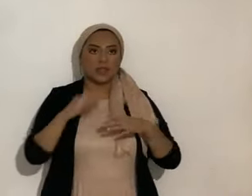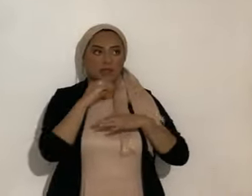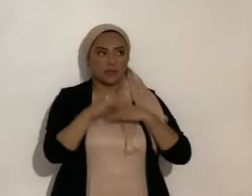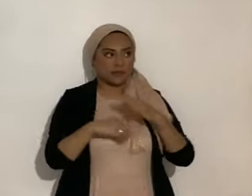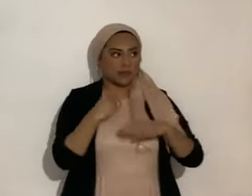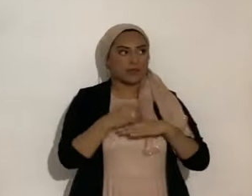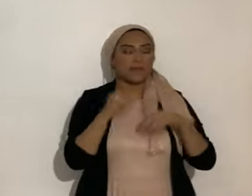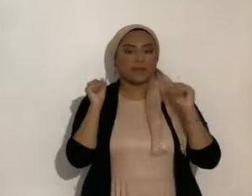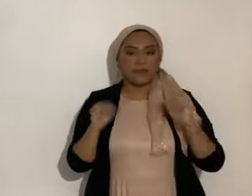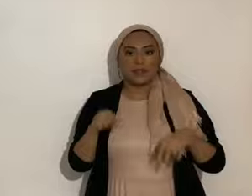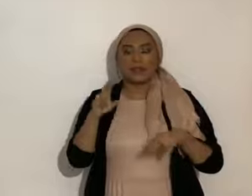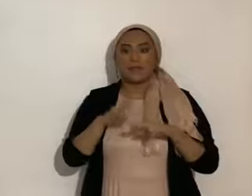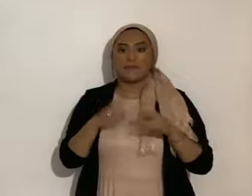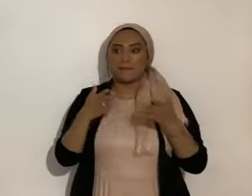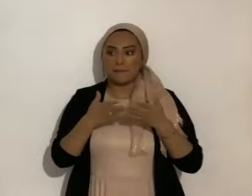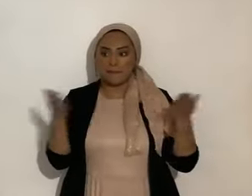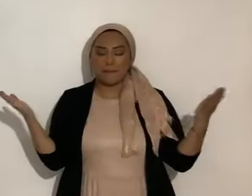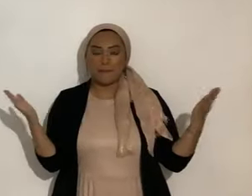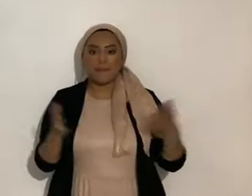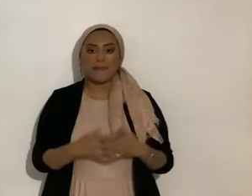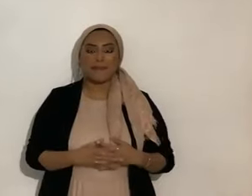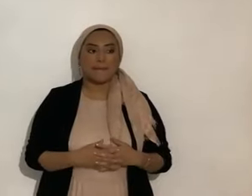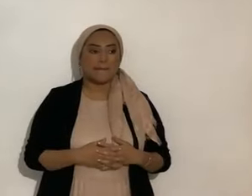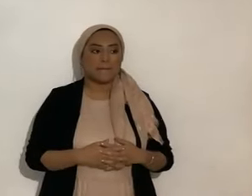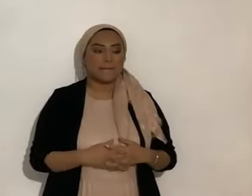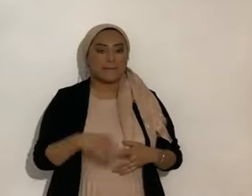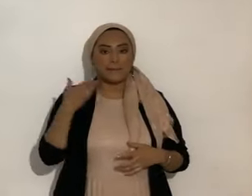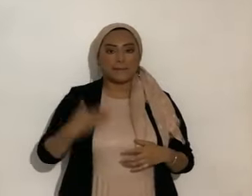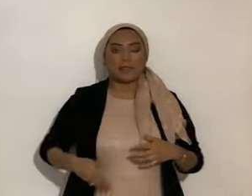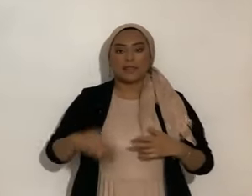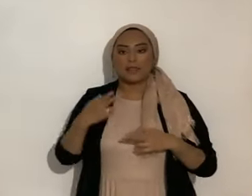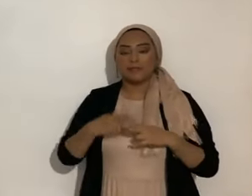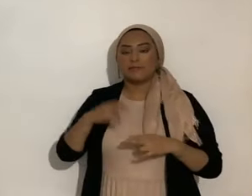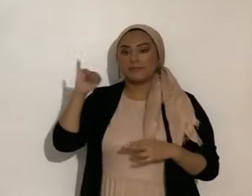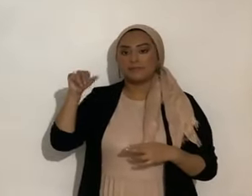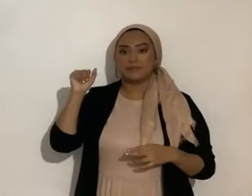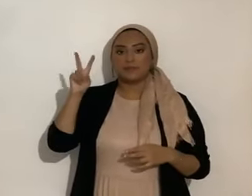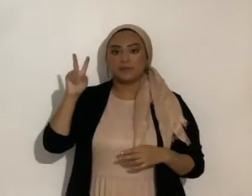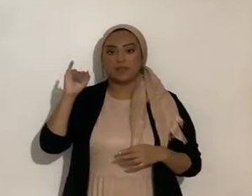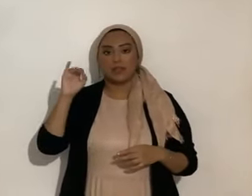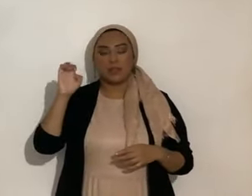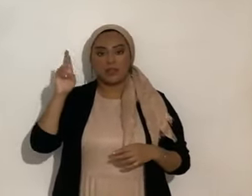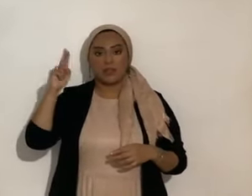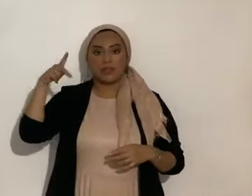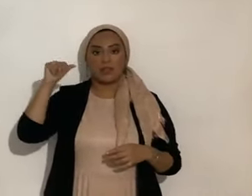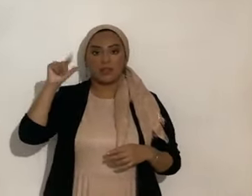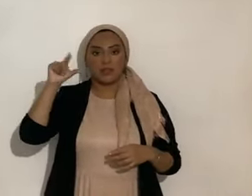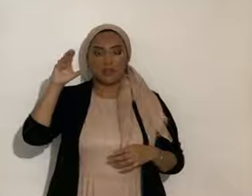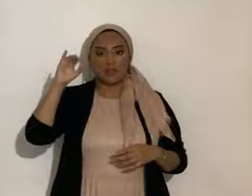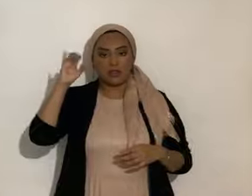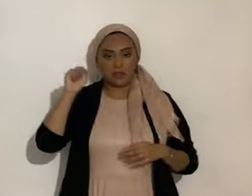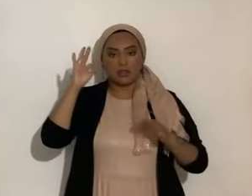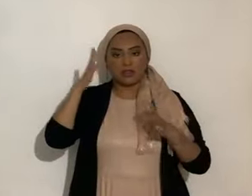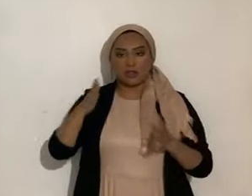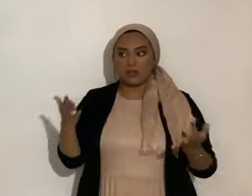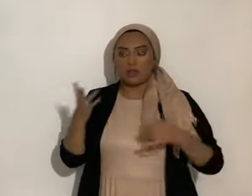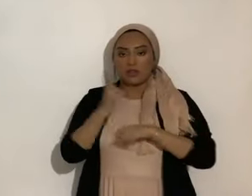Beomen. Pueden tomar asiento, amados Sahim. Soy su servidor, Dr. Javier Palacios Elorio, Roed de la Keilah Gozo y